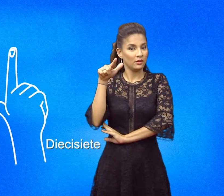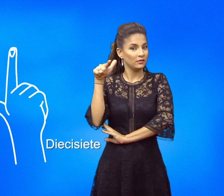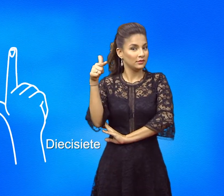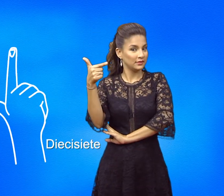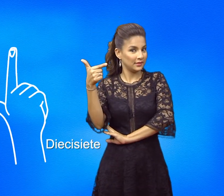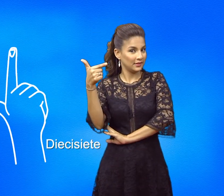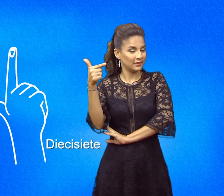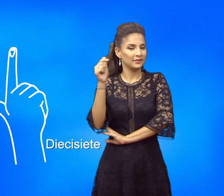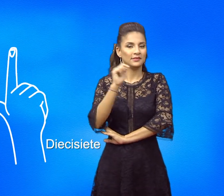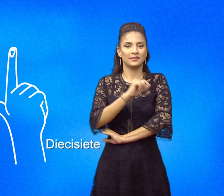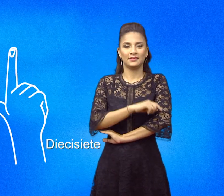17